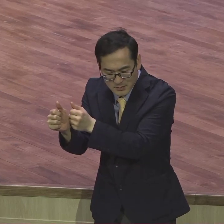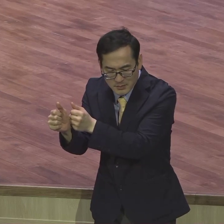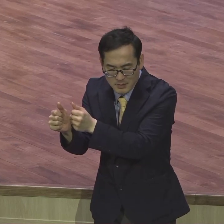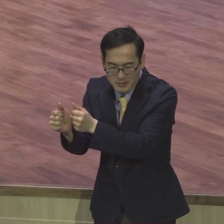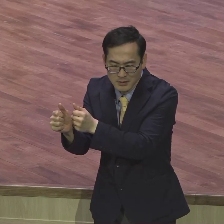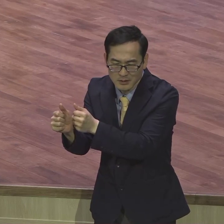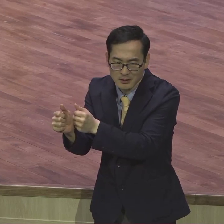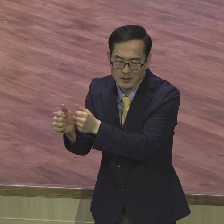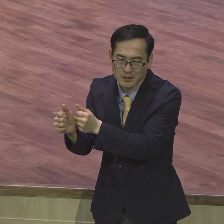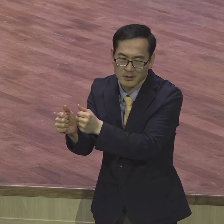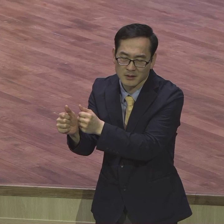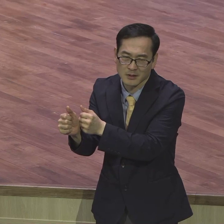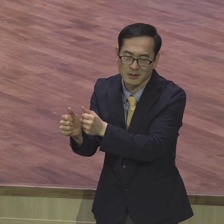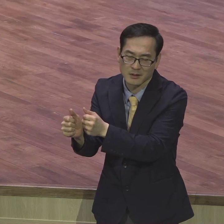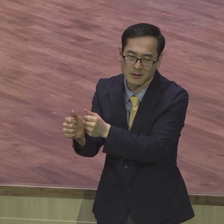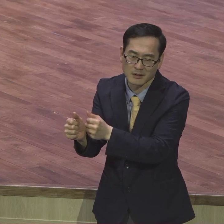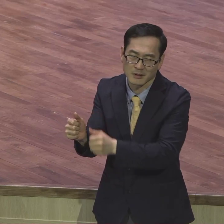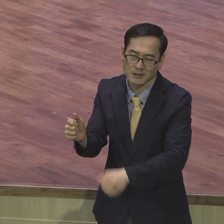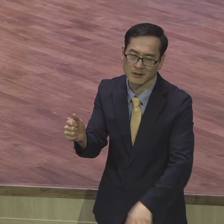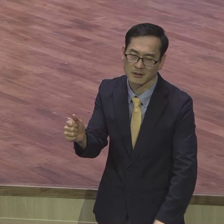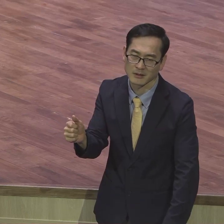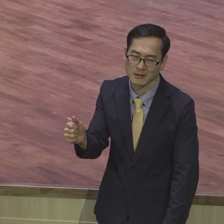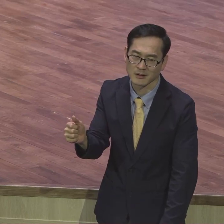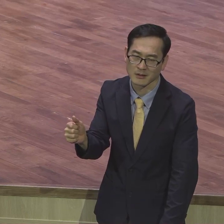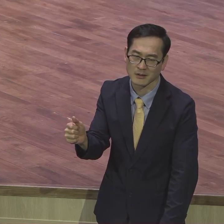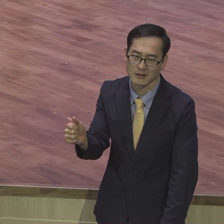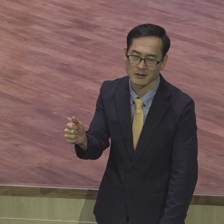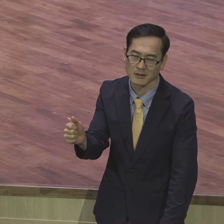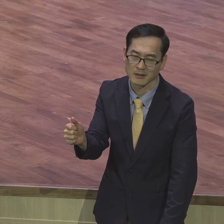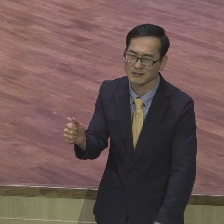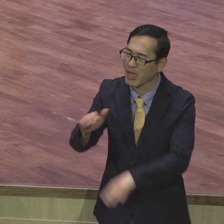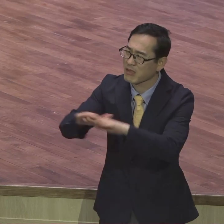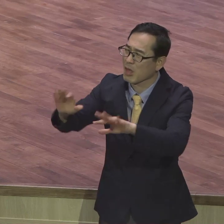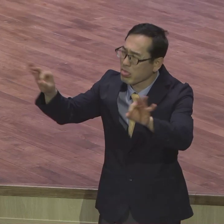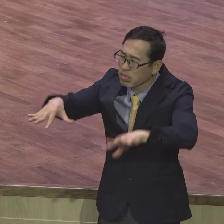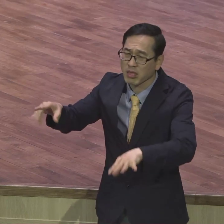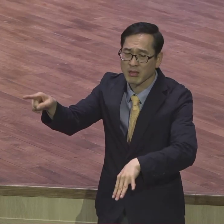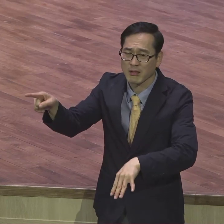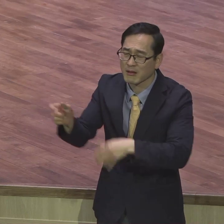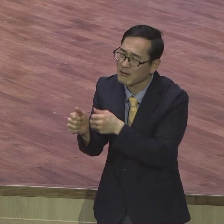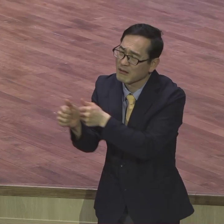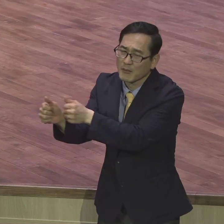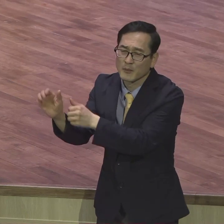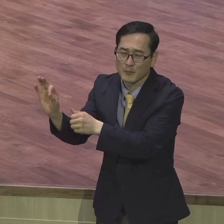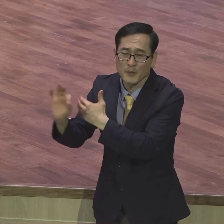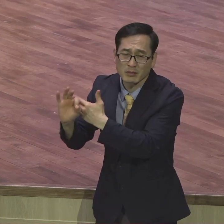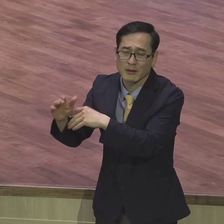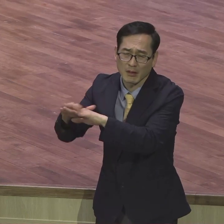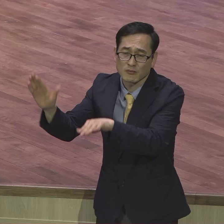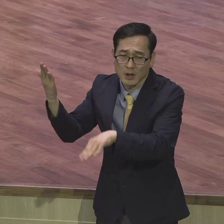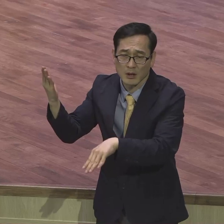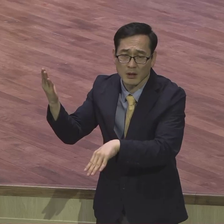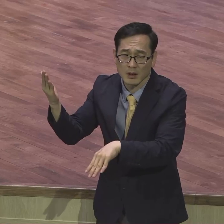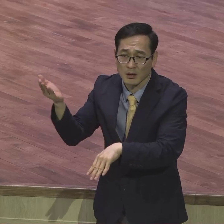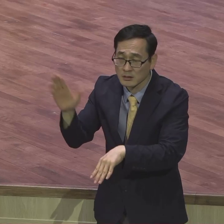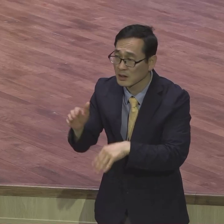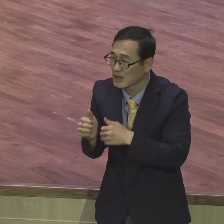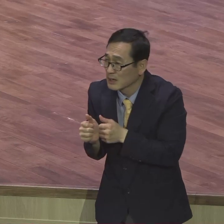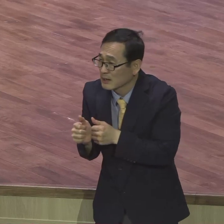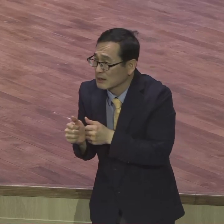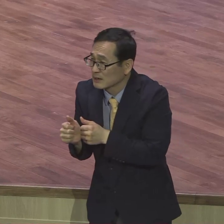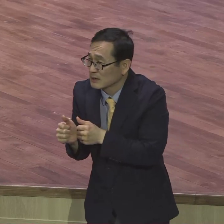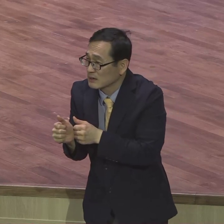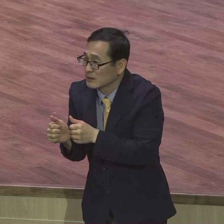끝나는데 모든 게 다 응답이 다 그 속에 다 기다리고 있는데 잘 하다가 막판에 다 자빠져